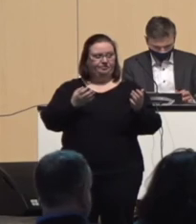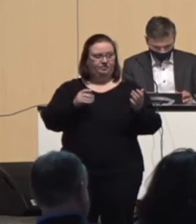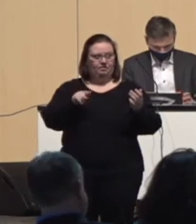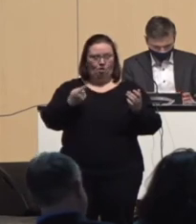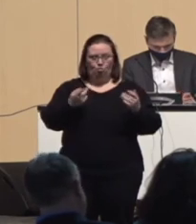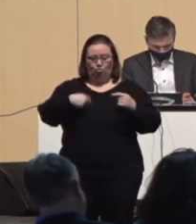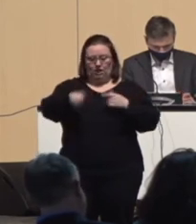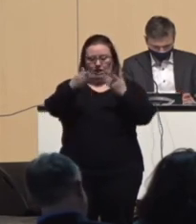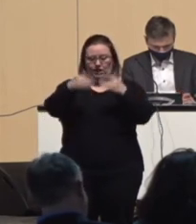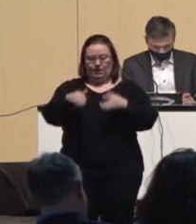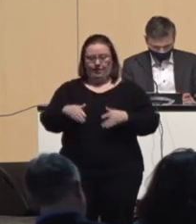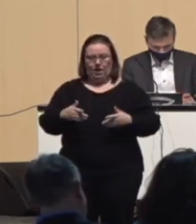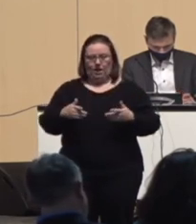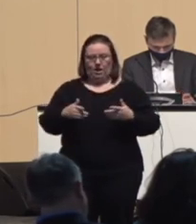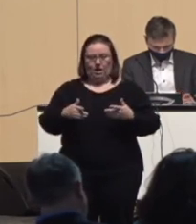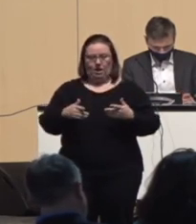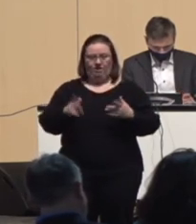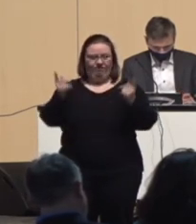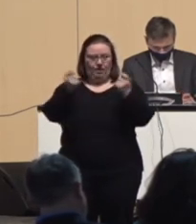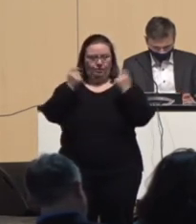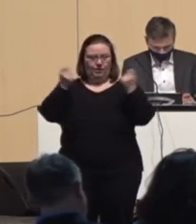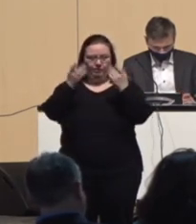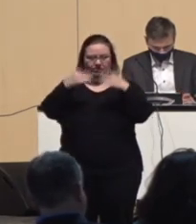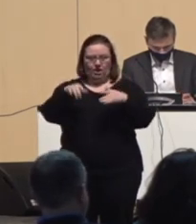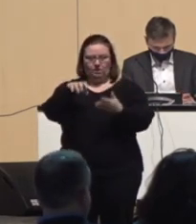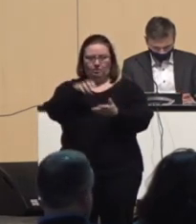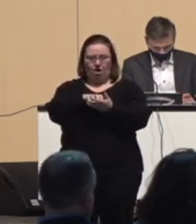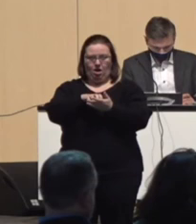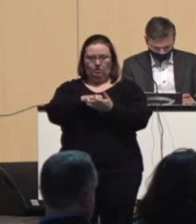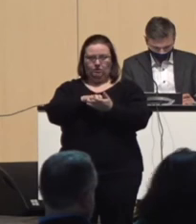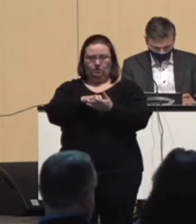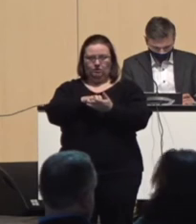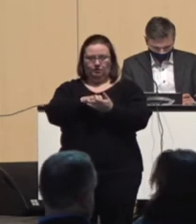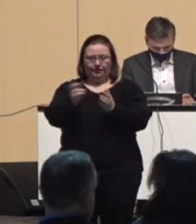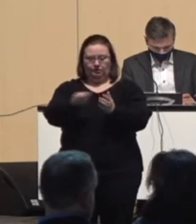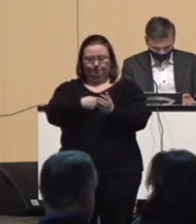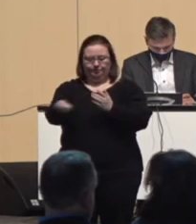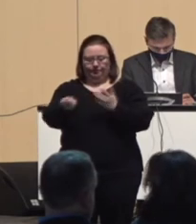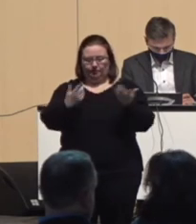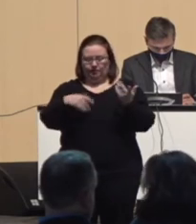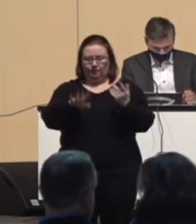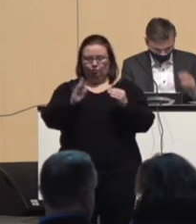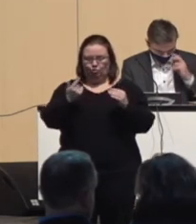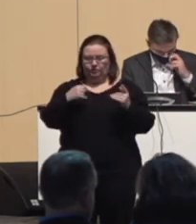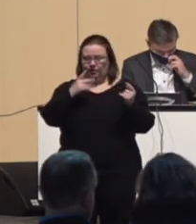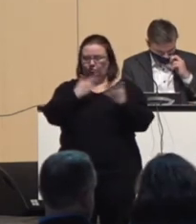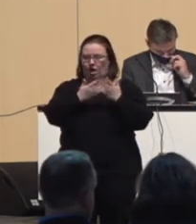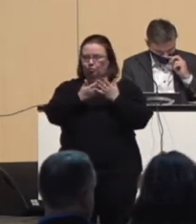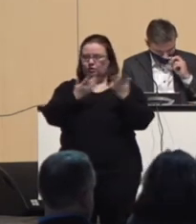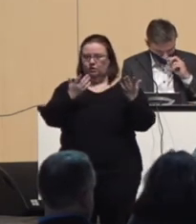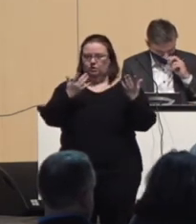ab Dezember der Betrieb von Weihnachtsmärkten unzulässig ist, aufgrund